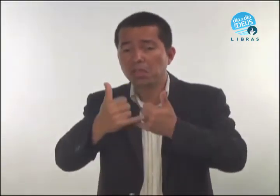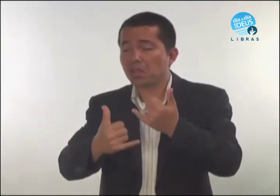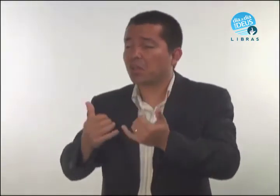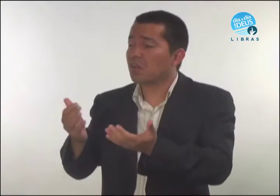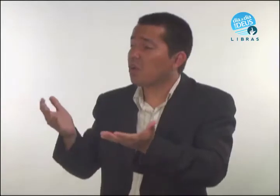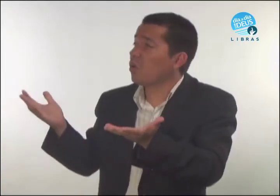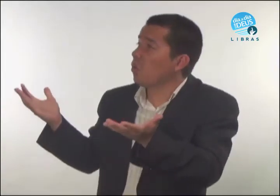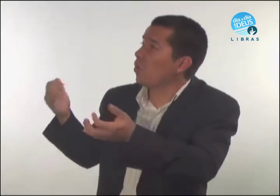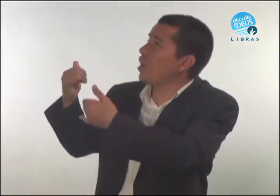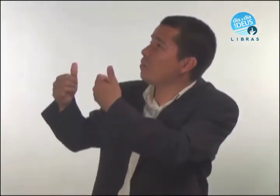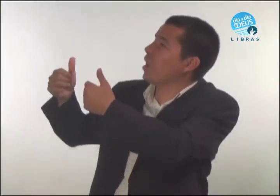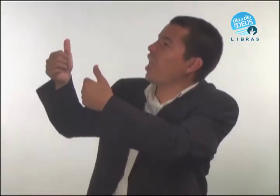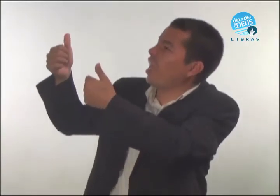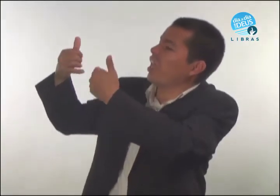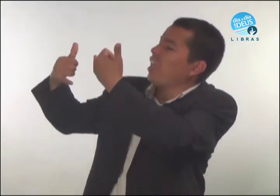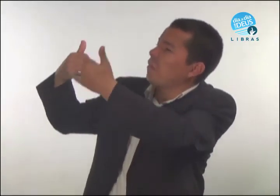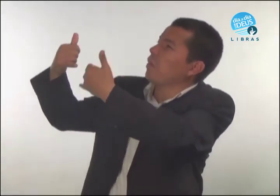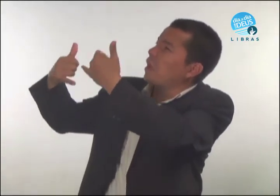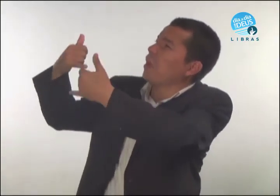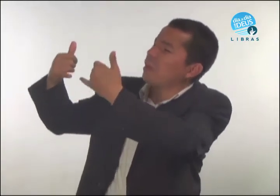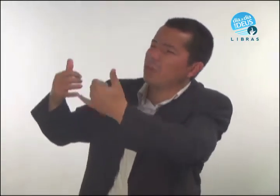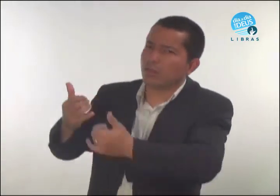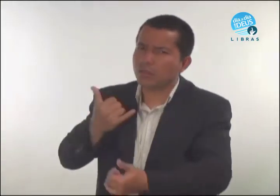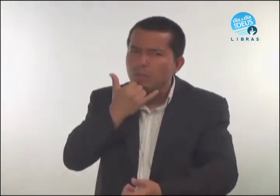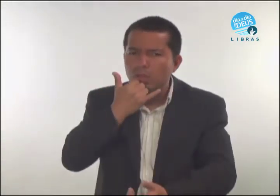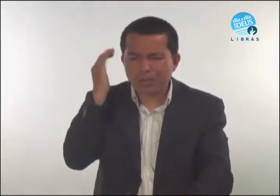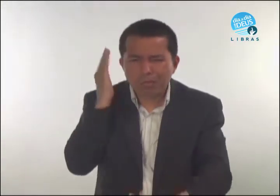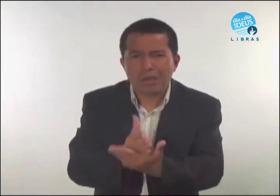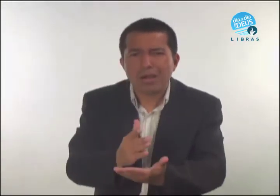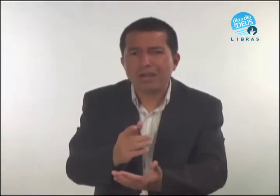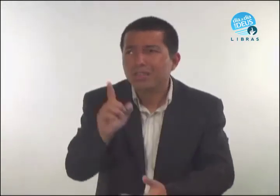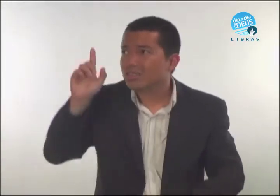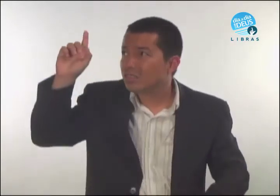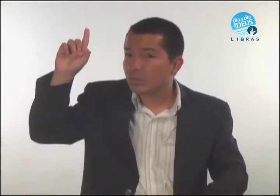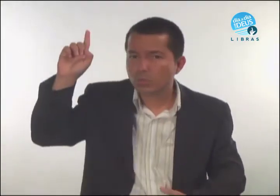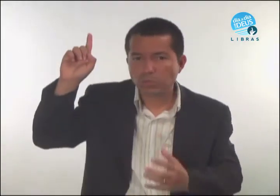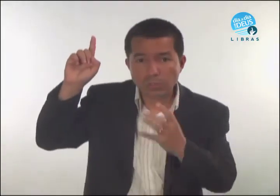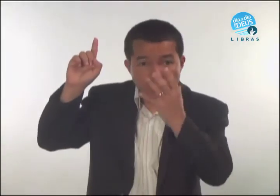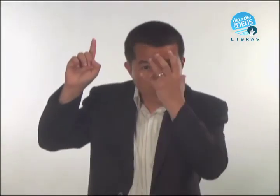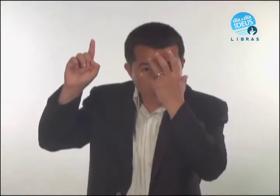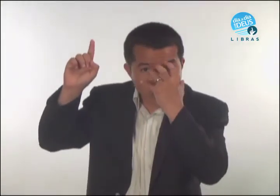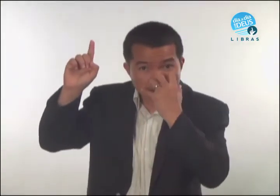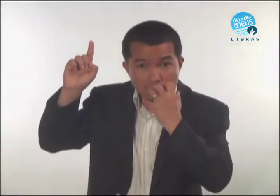E depois não entende por que está indo tão complicada a sua vida. Para de brincar com coisa séria.